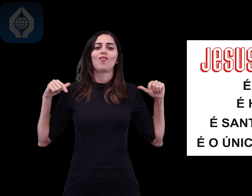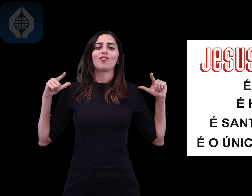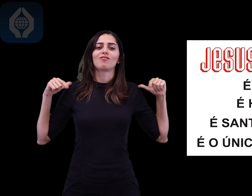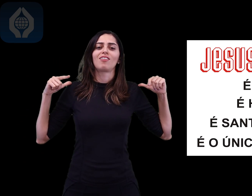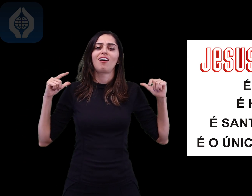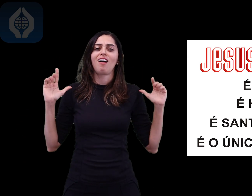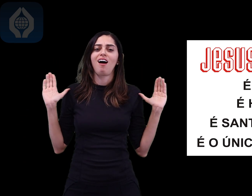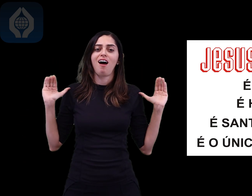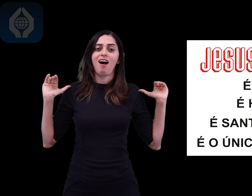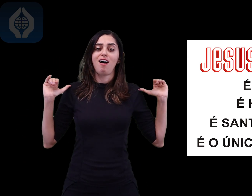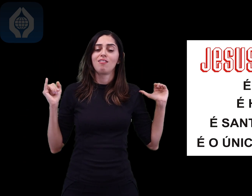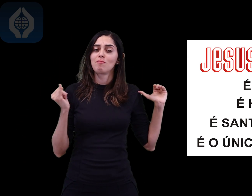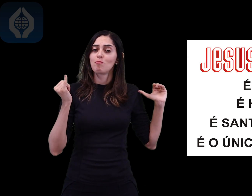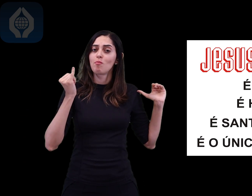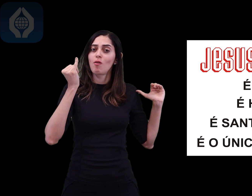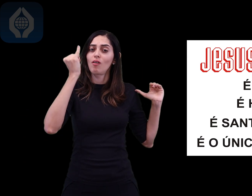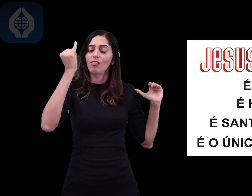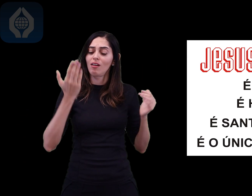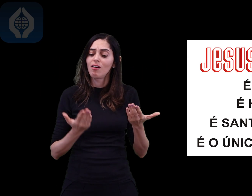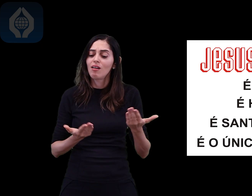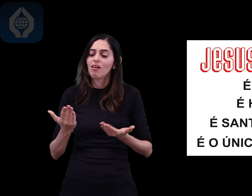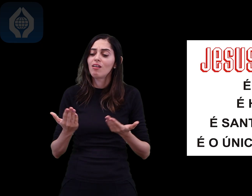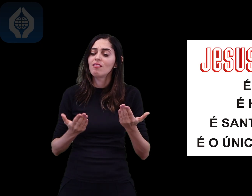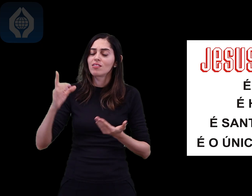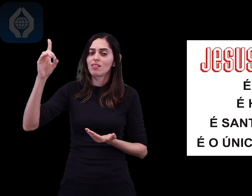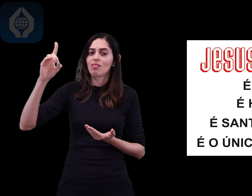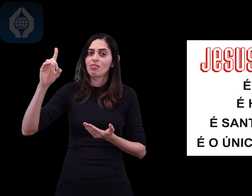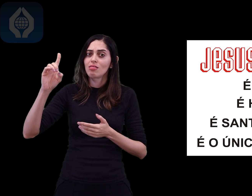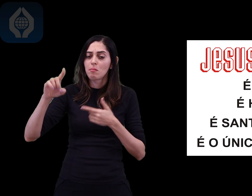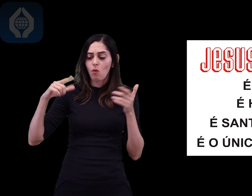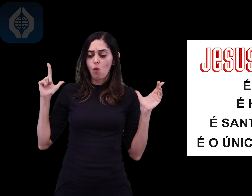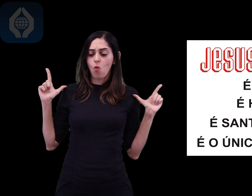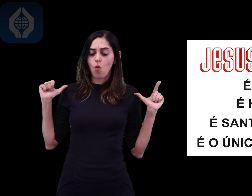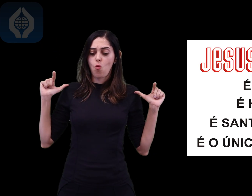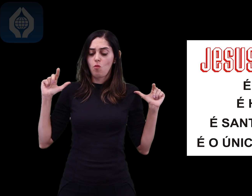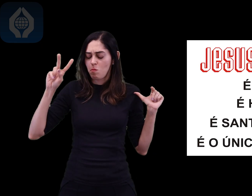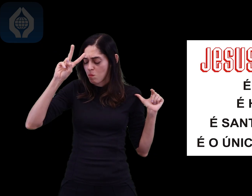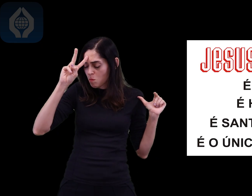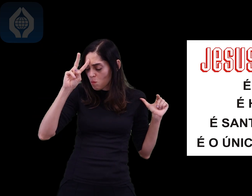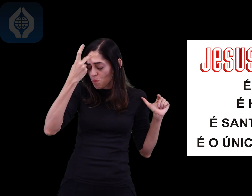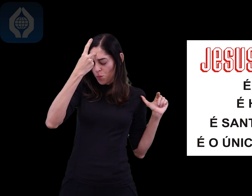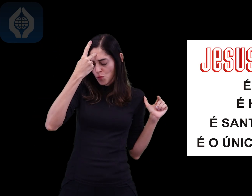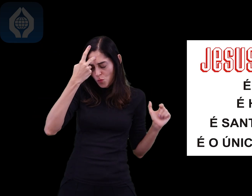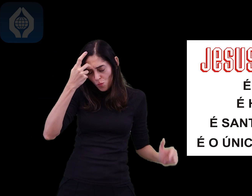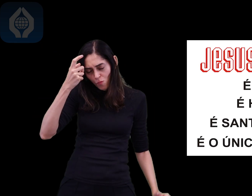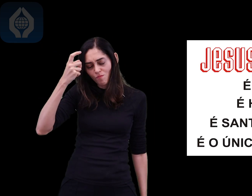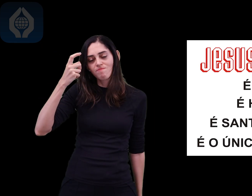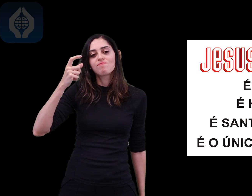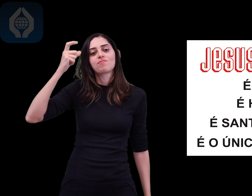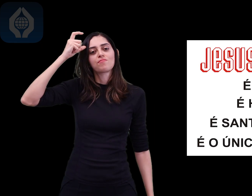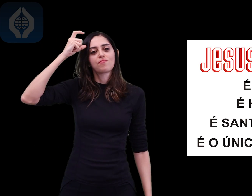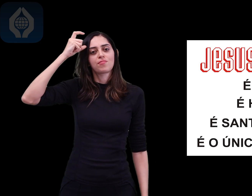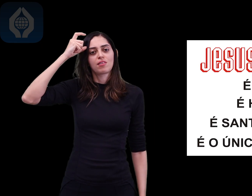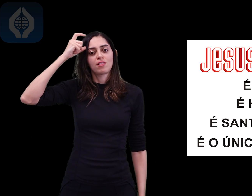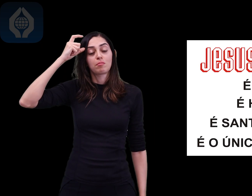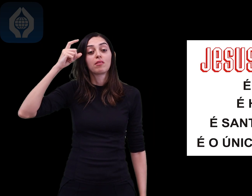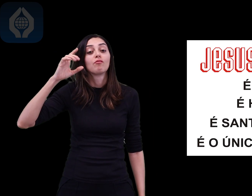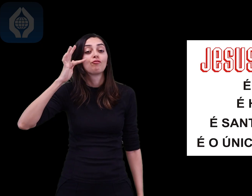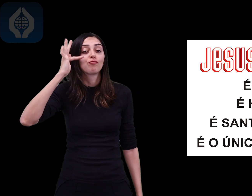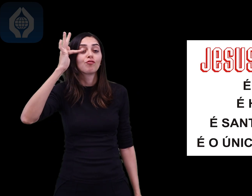Deus. Jesus um dia lançará Satanás no lago de fogo que Deus preparou para ele e para os